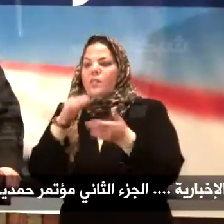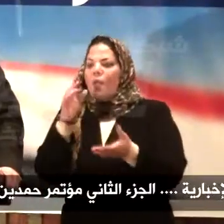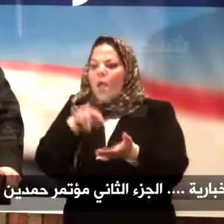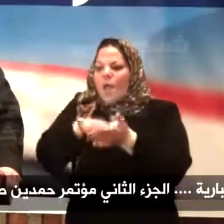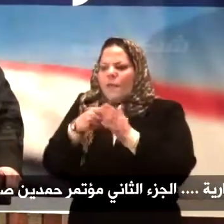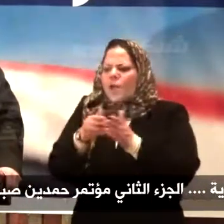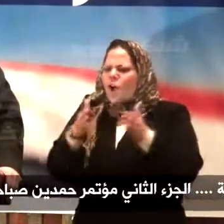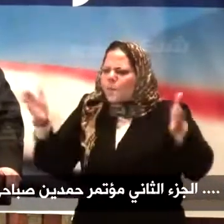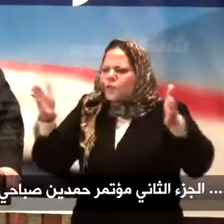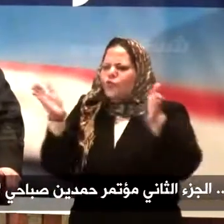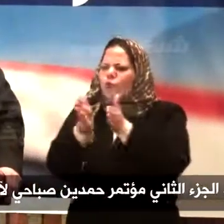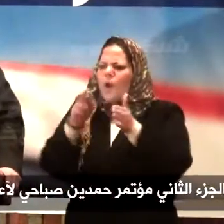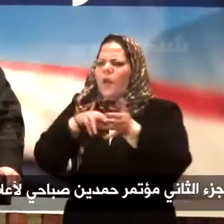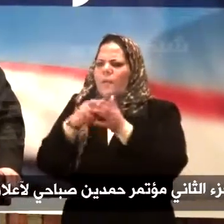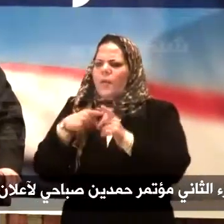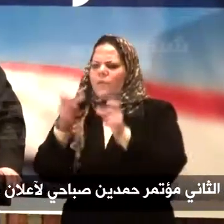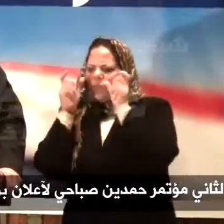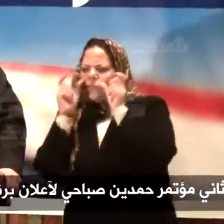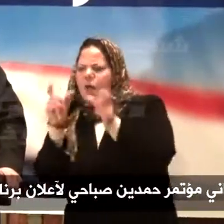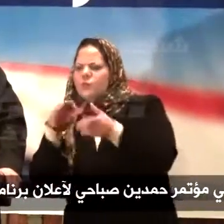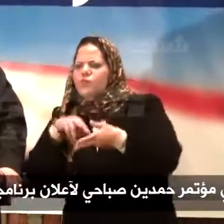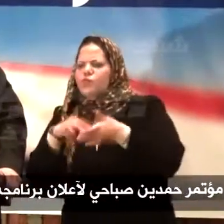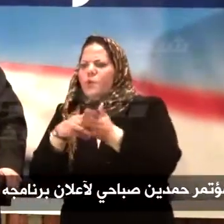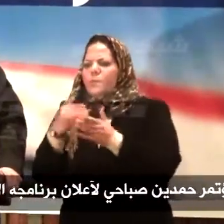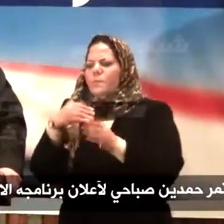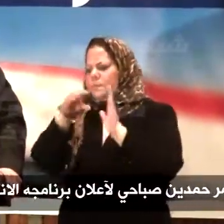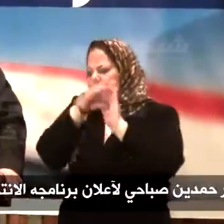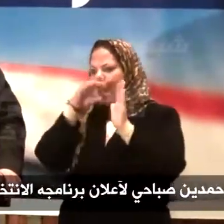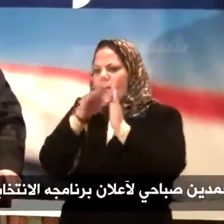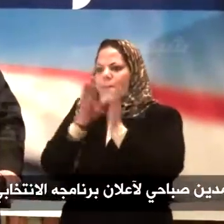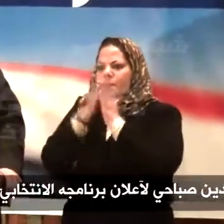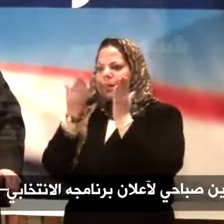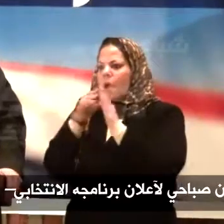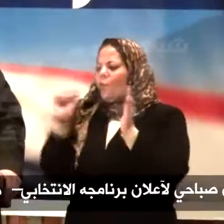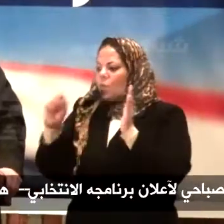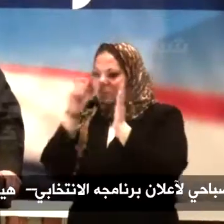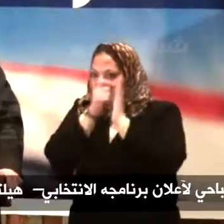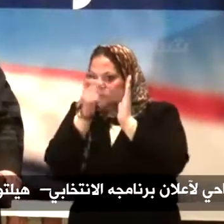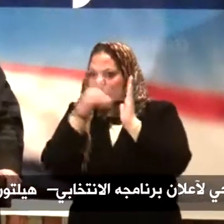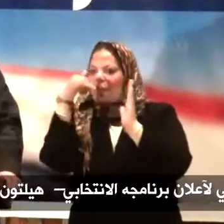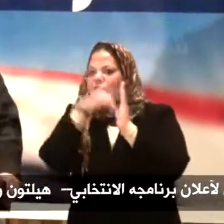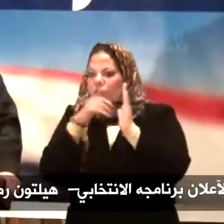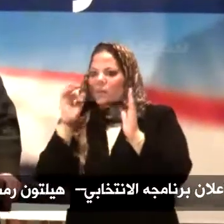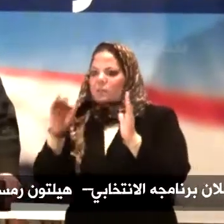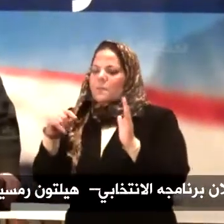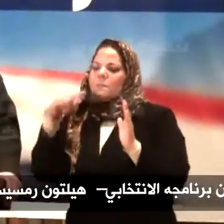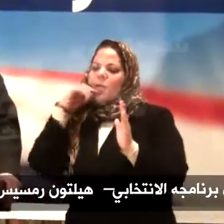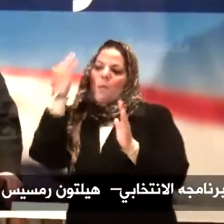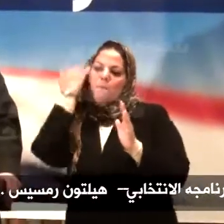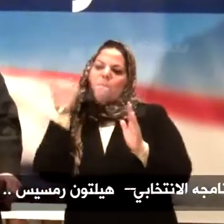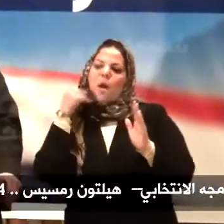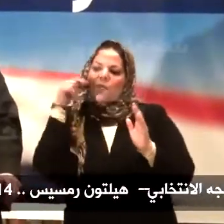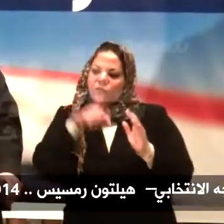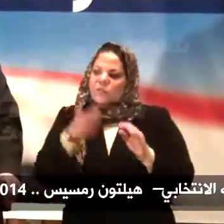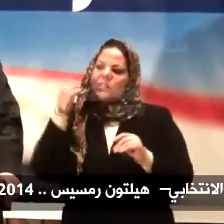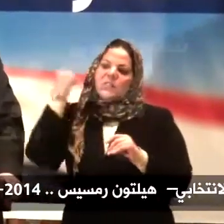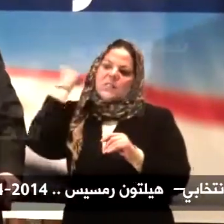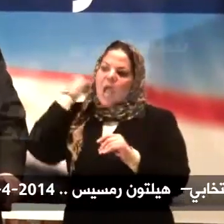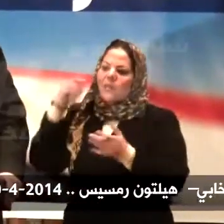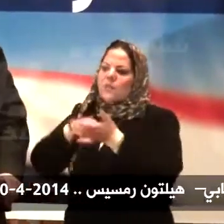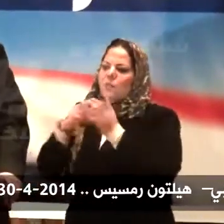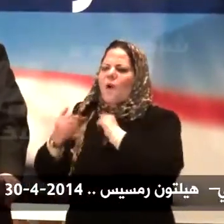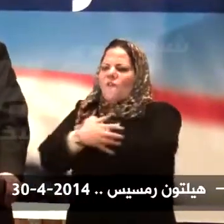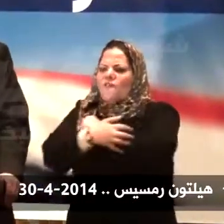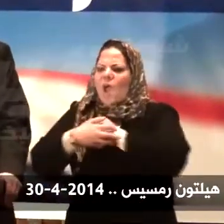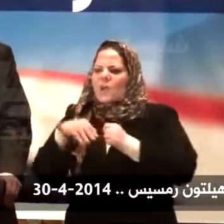ولبرامجنا في الحماية الاجتماعية ولبرامجنا في التمكين للمرأة خصوصا